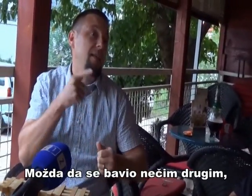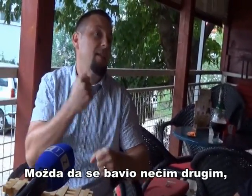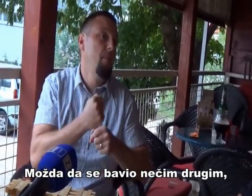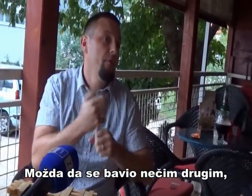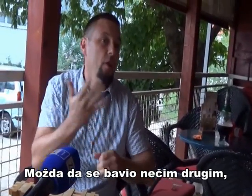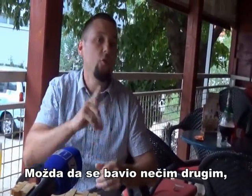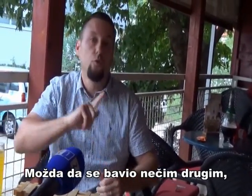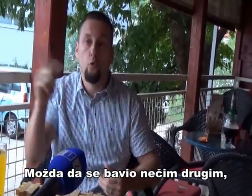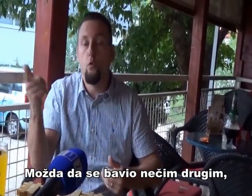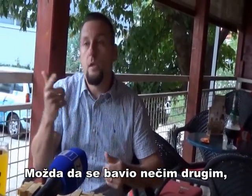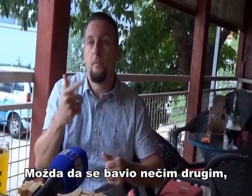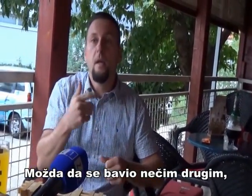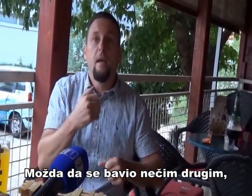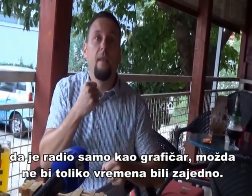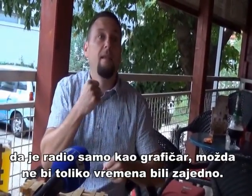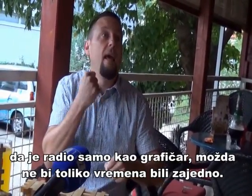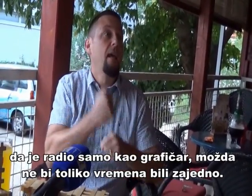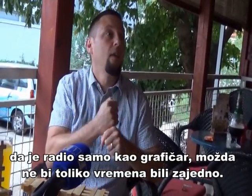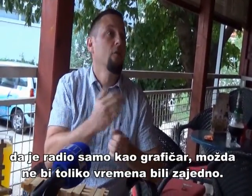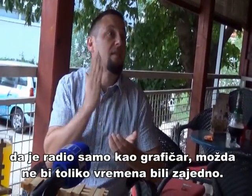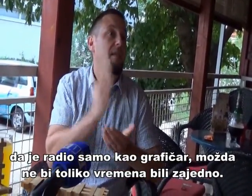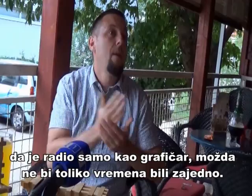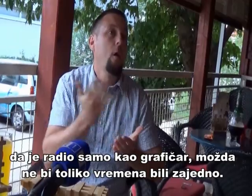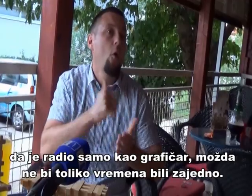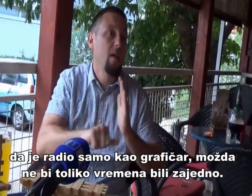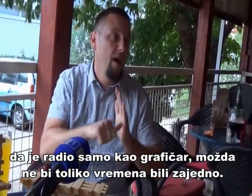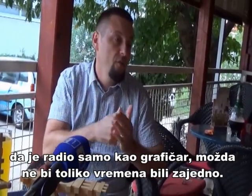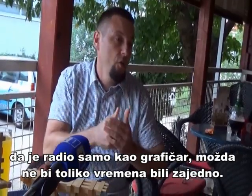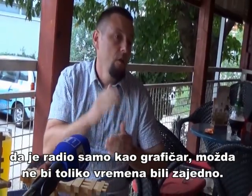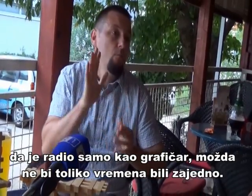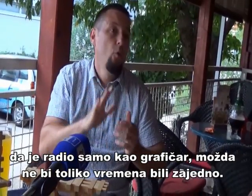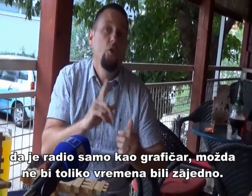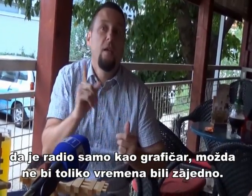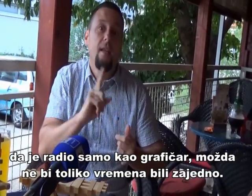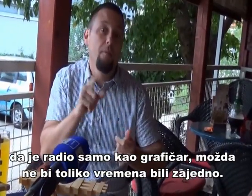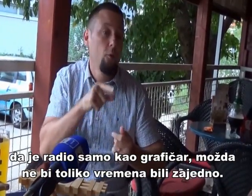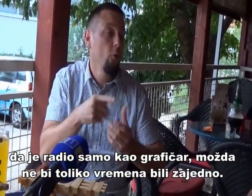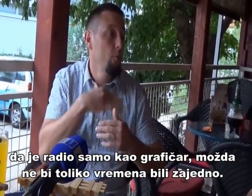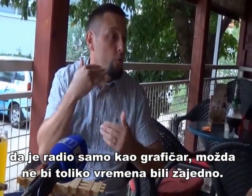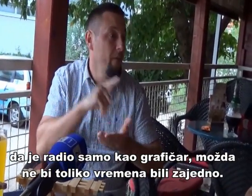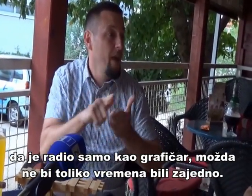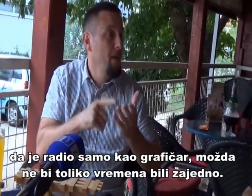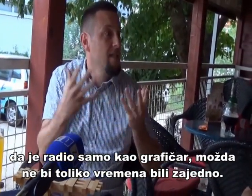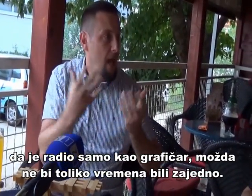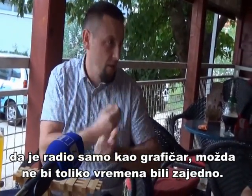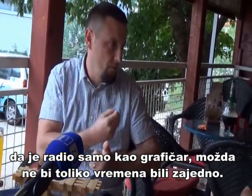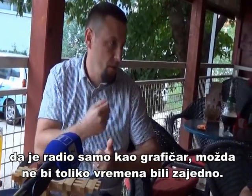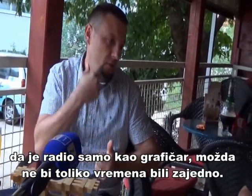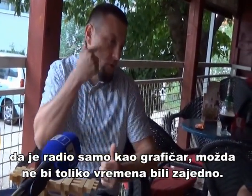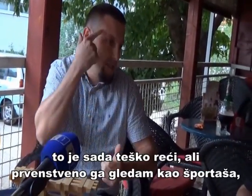se bavio nečim drugim, da je radio samo kao grafičar, možda ne bi toliko puno vremena zajedno bili, ko zna,